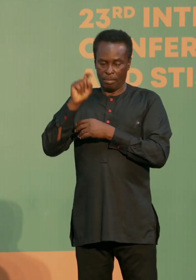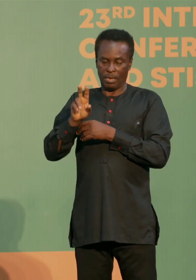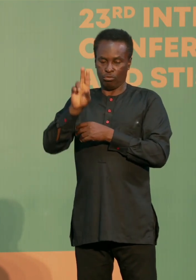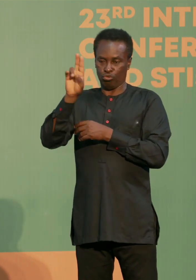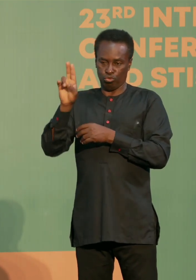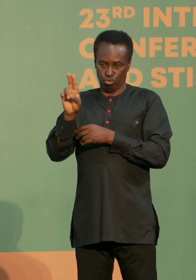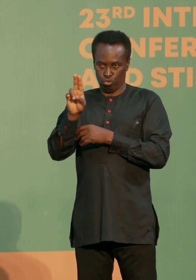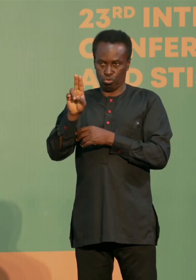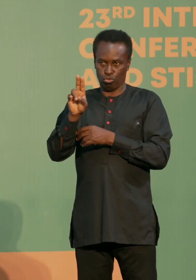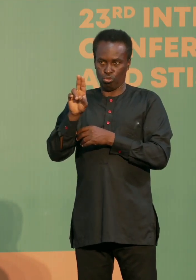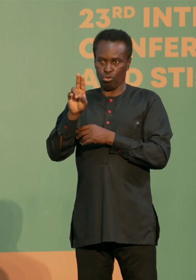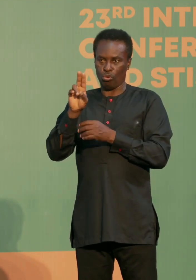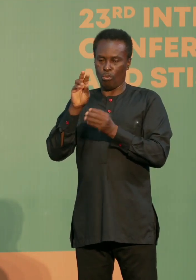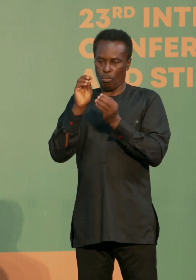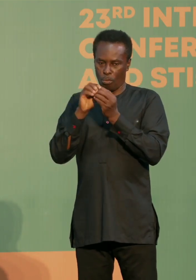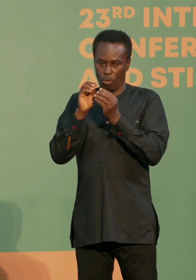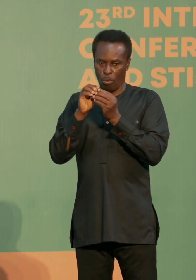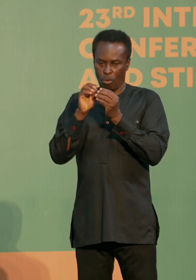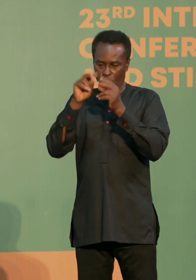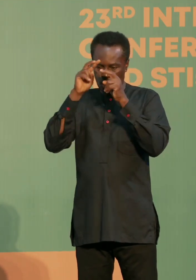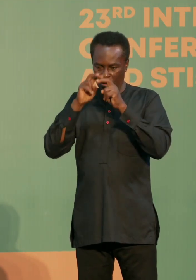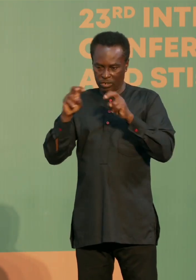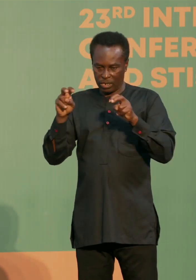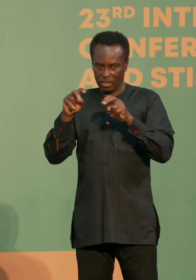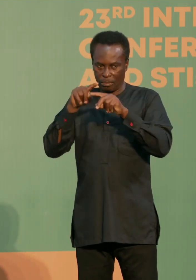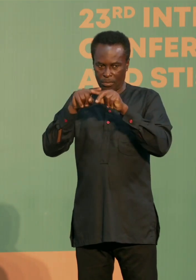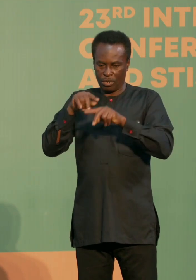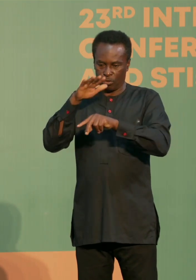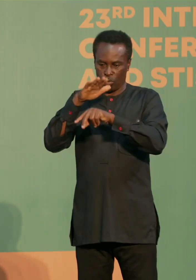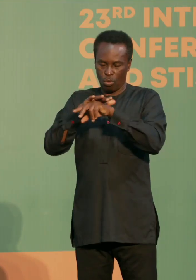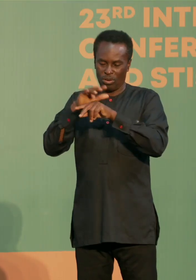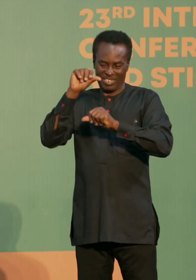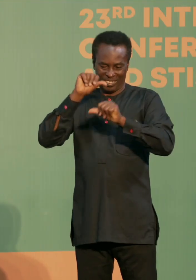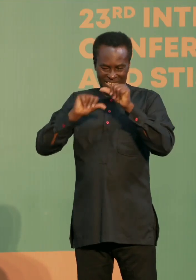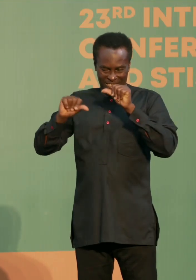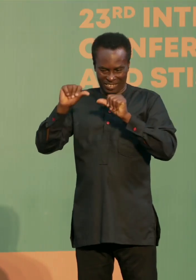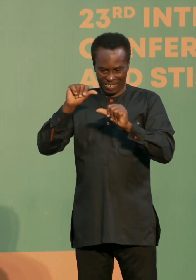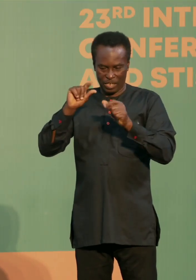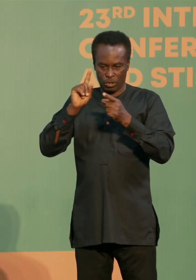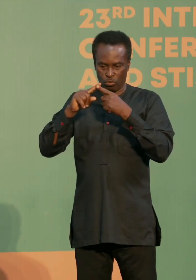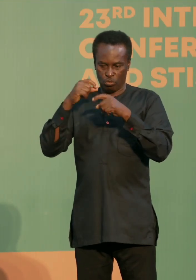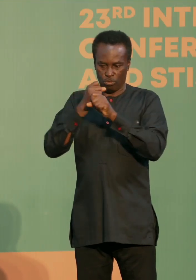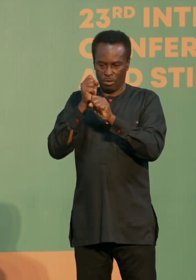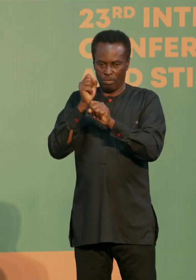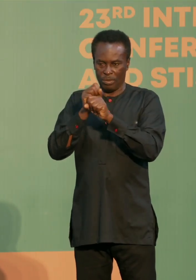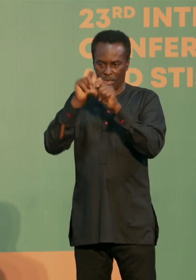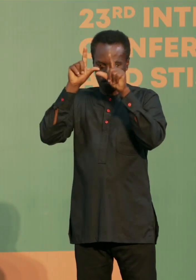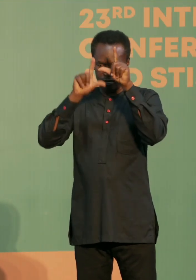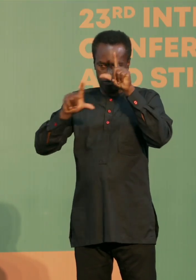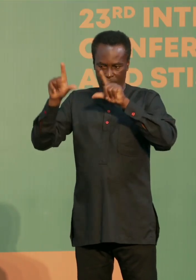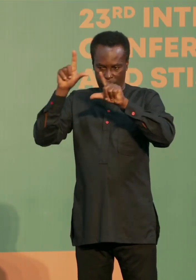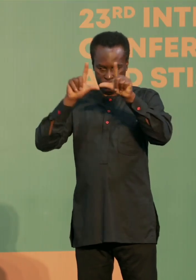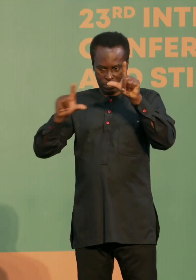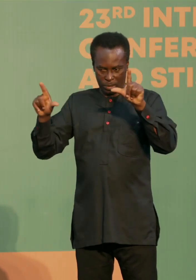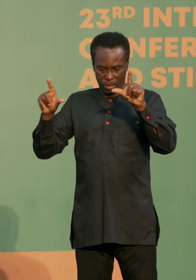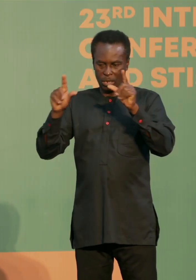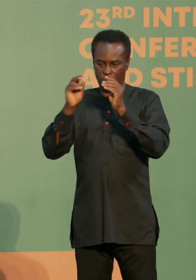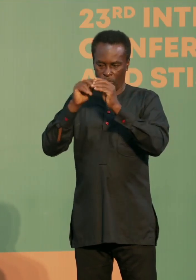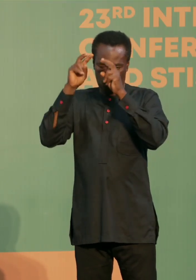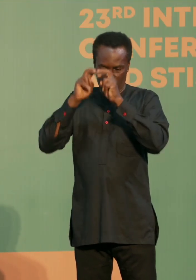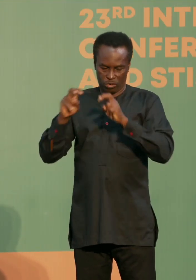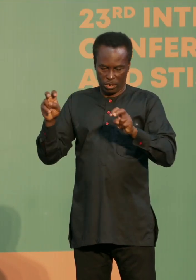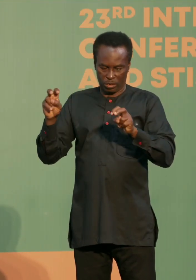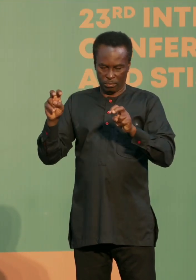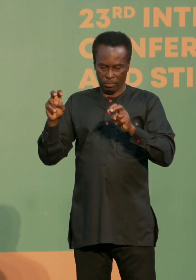diagnostics moléculaires dans la prise en charge des IST. Cette méthode est très bénéfique parce qu'il est non